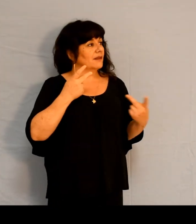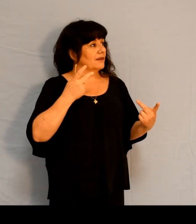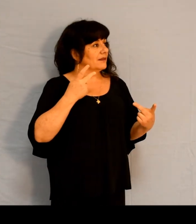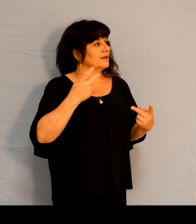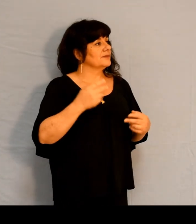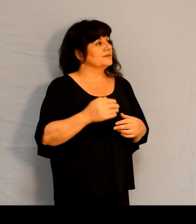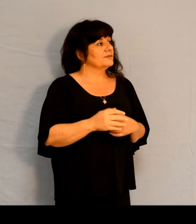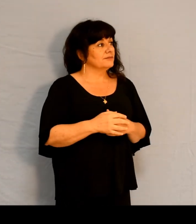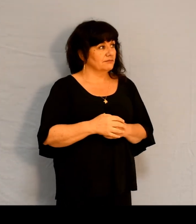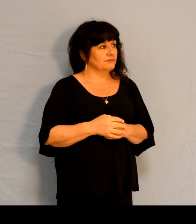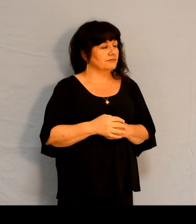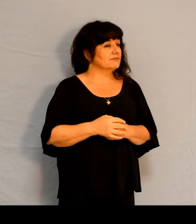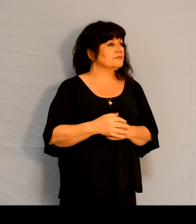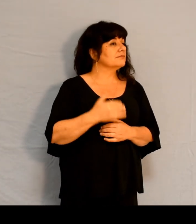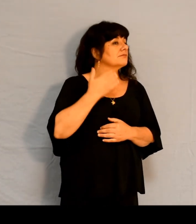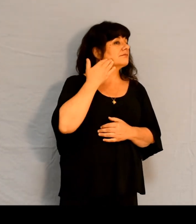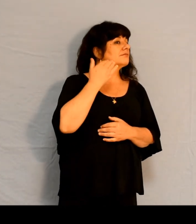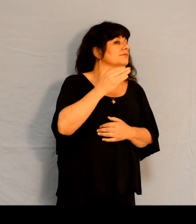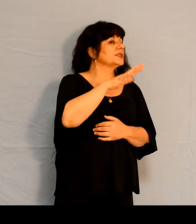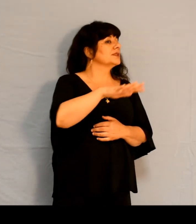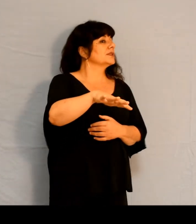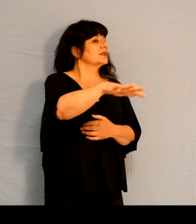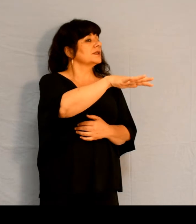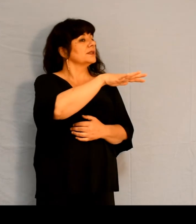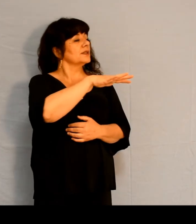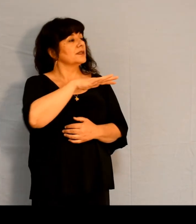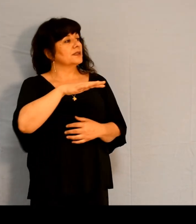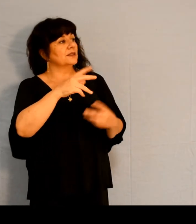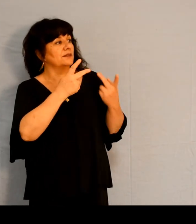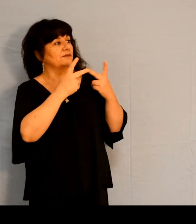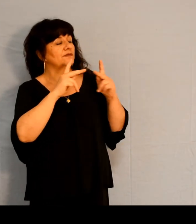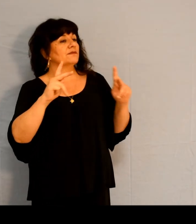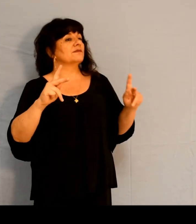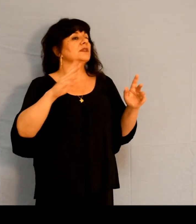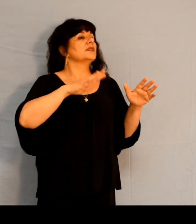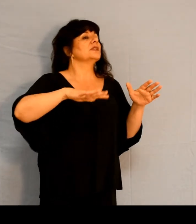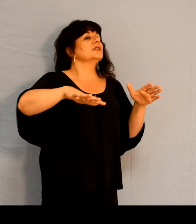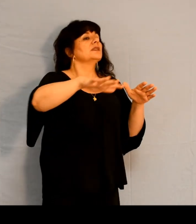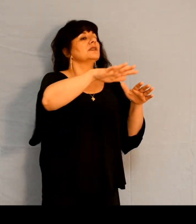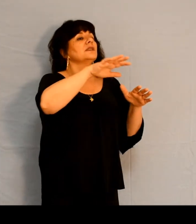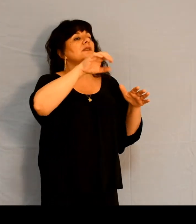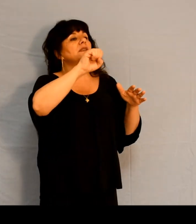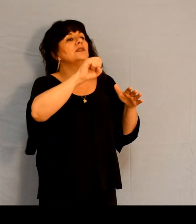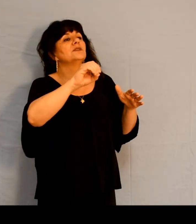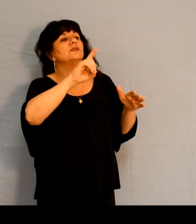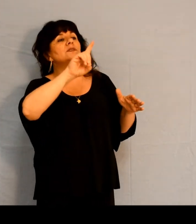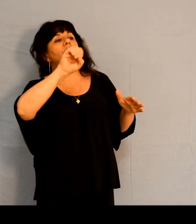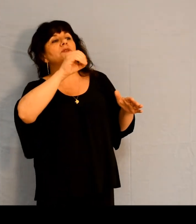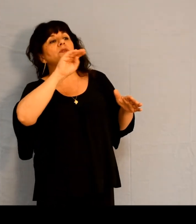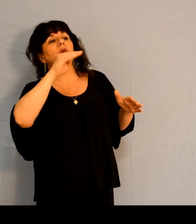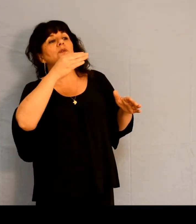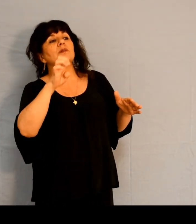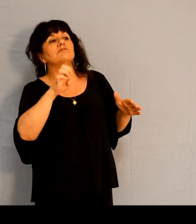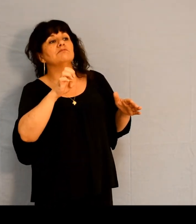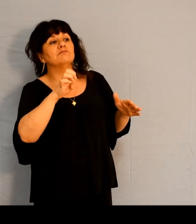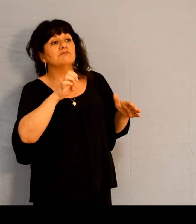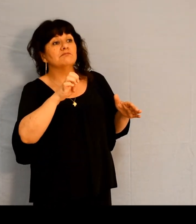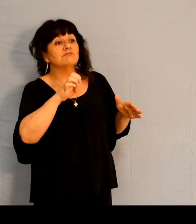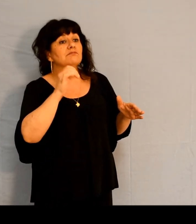« Si je trouve 50 justes dans Sodome, à cause d'eux, je pardonnerai à toute